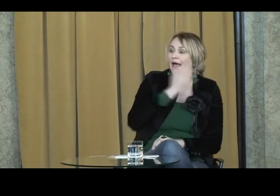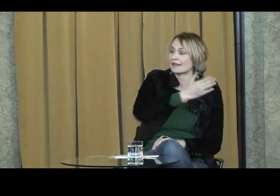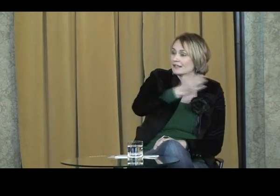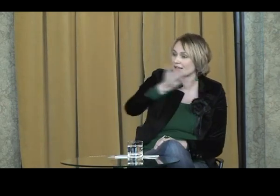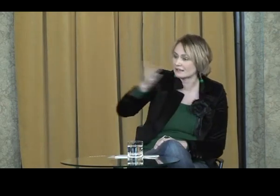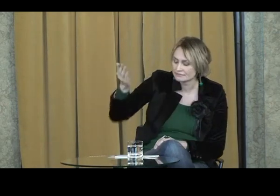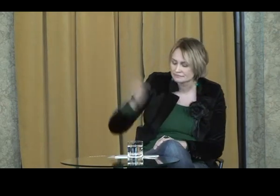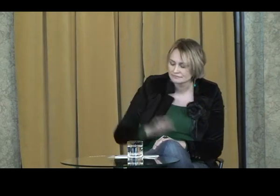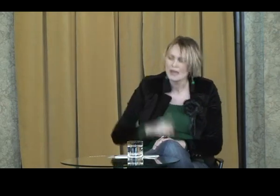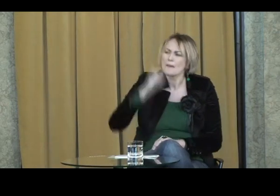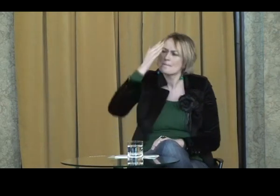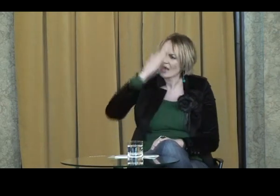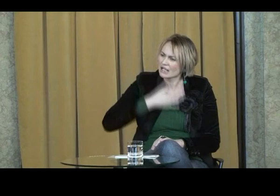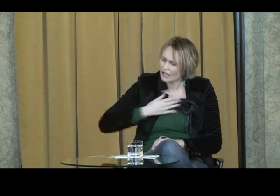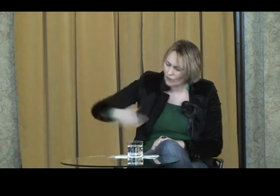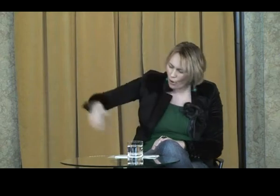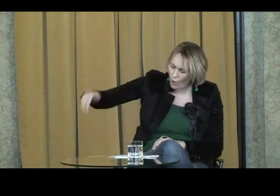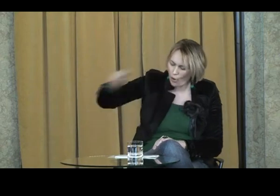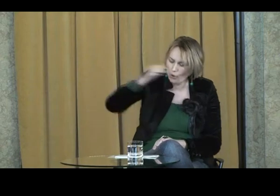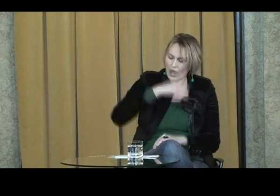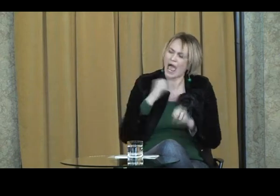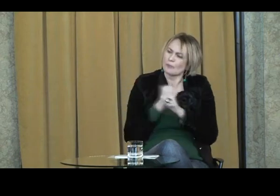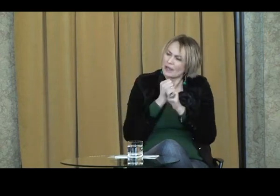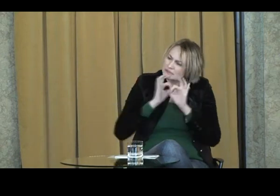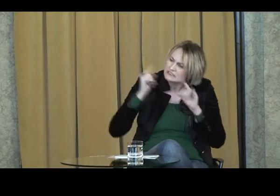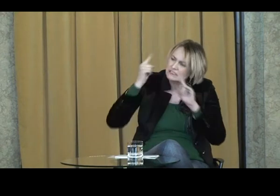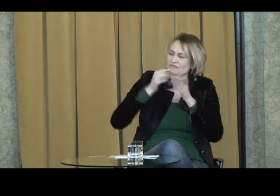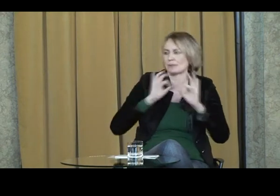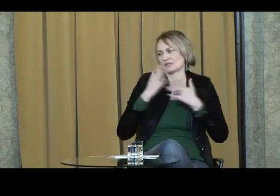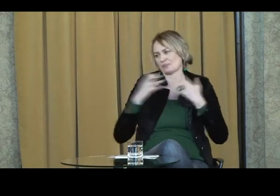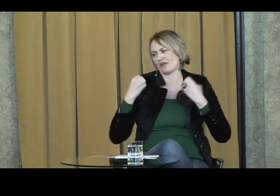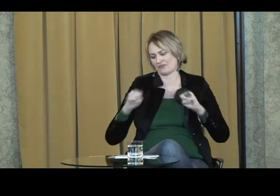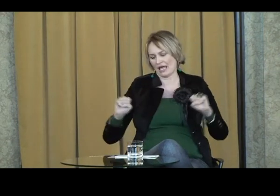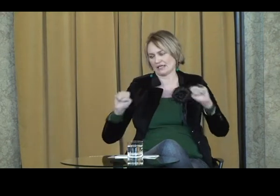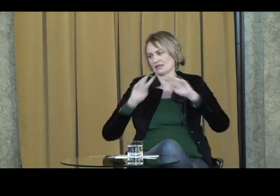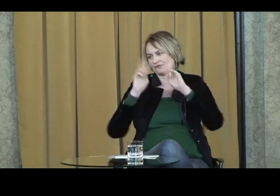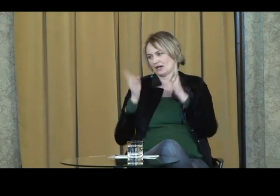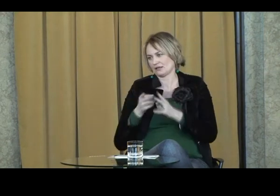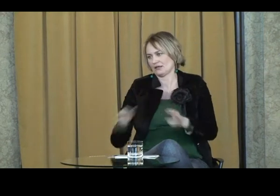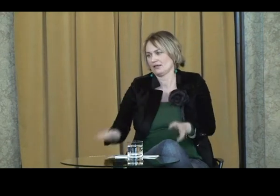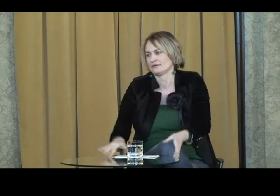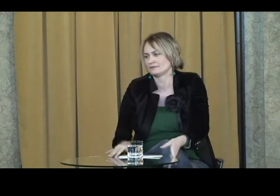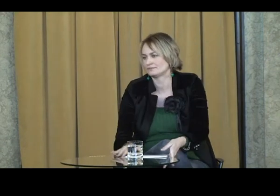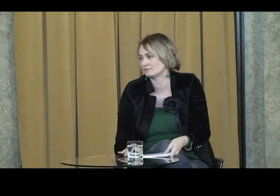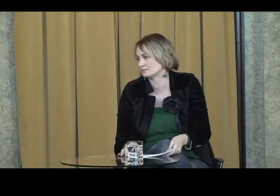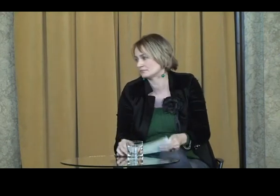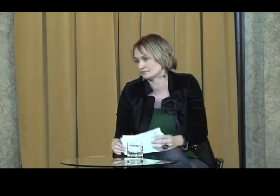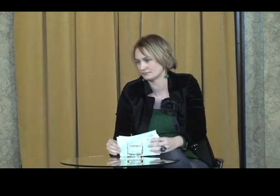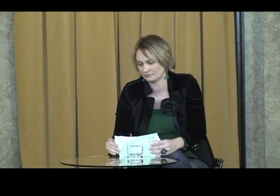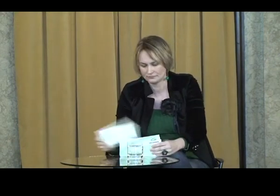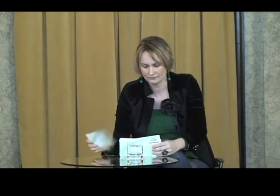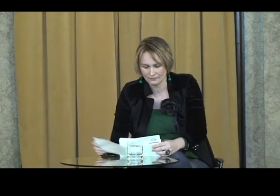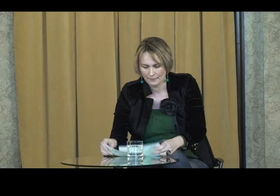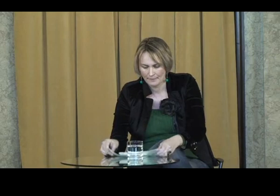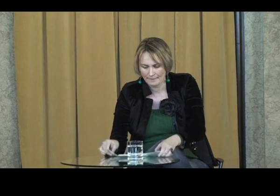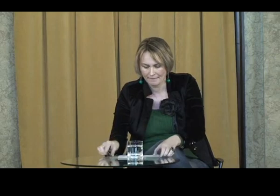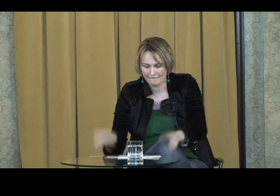liebe Österreicher und Österreicherinnen, bekehrt euch, damit wir Barrierefreiheit in der Welt gewährleisten können.